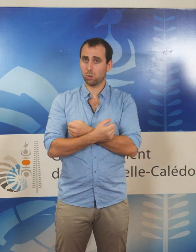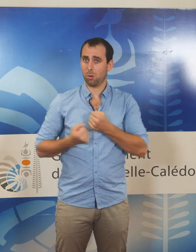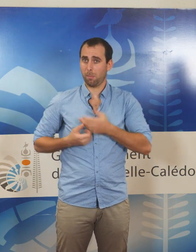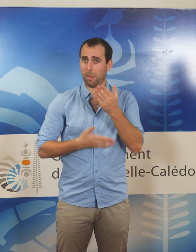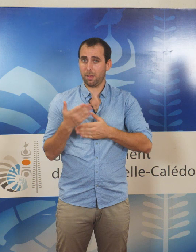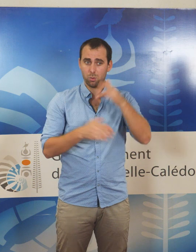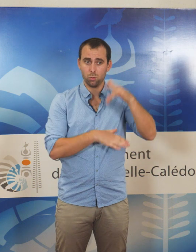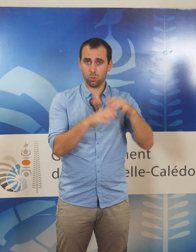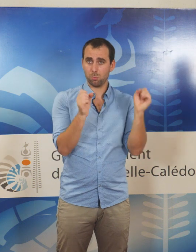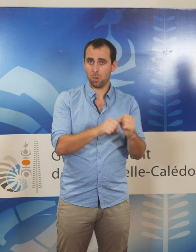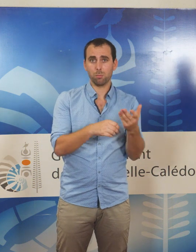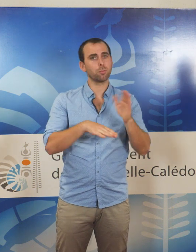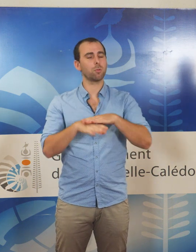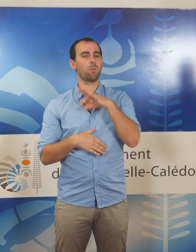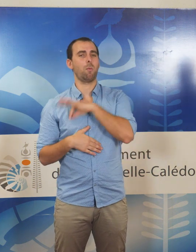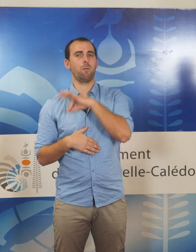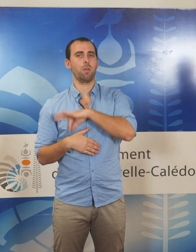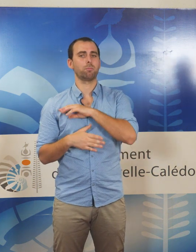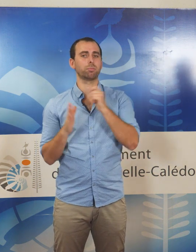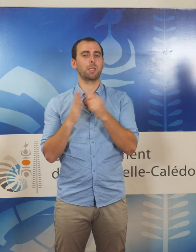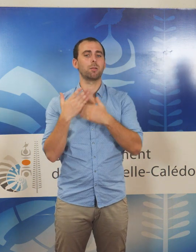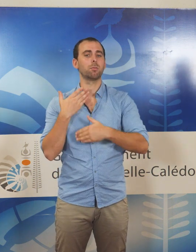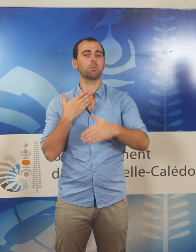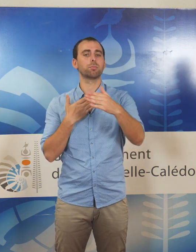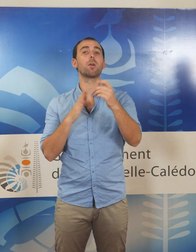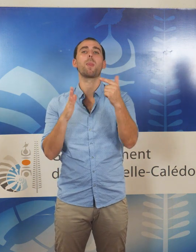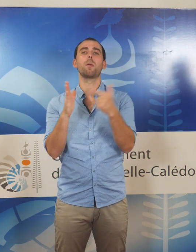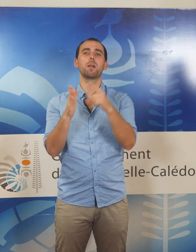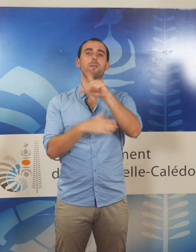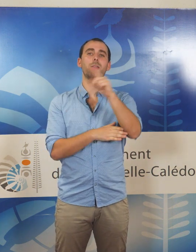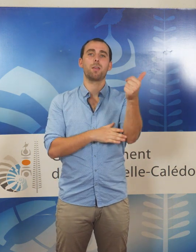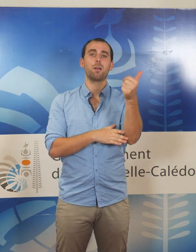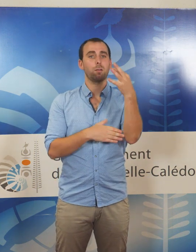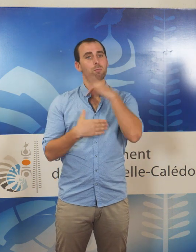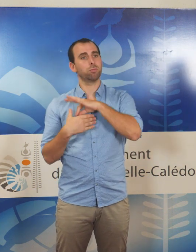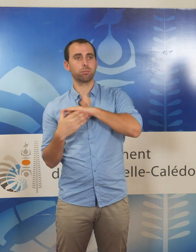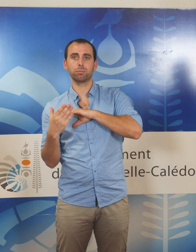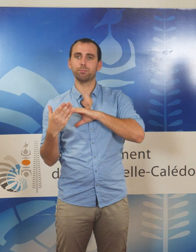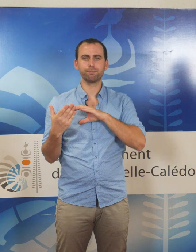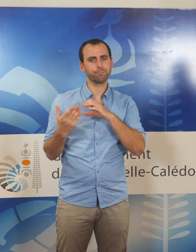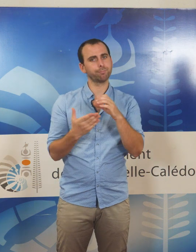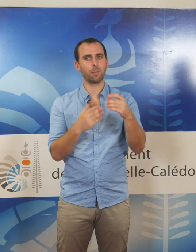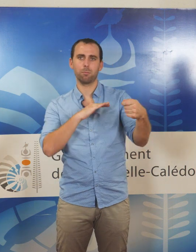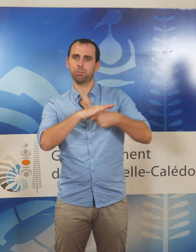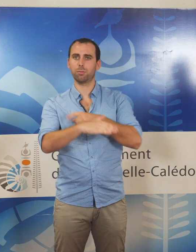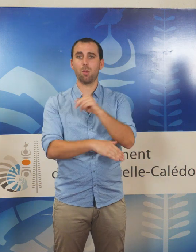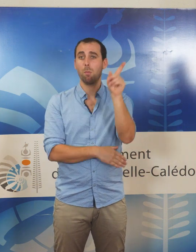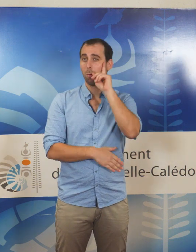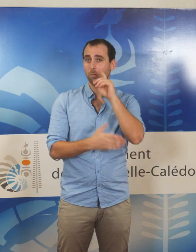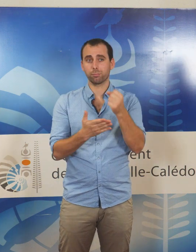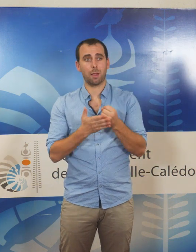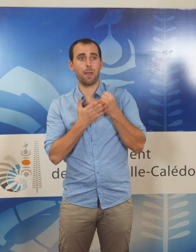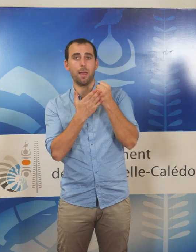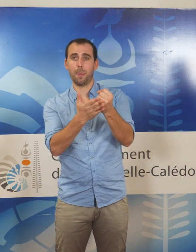partiel ne puissent pas verser des dividendes en 2021 puisqu'ils ont bénéficié de l'aide. Ou bien qu'elles puissent, si elles versent des dividendes,